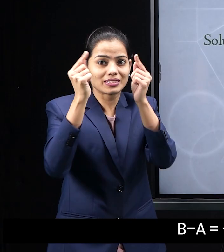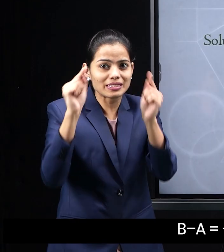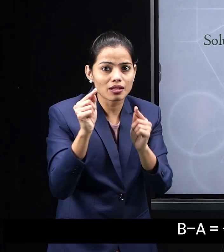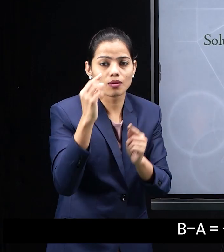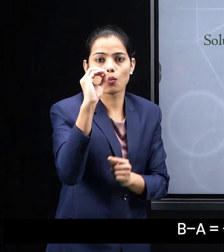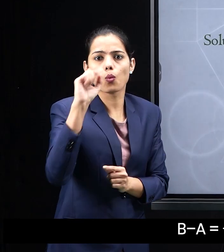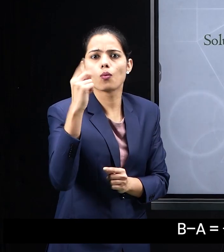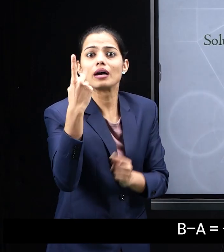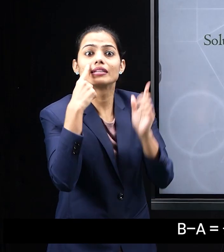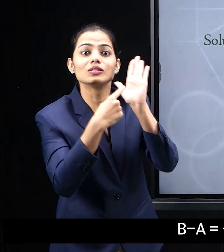0, 2.